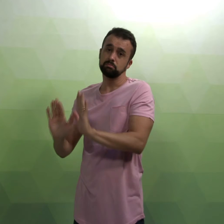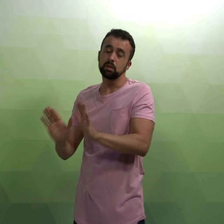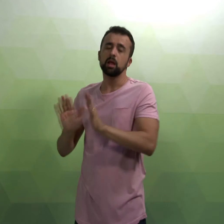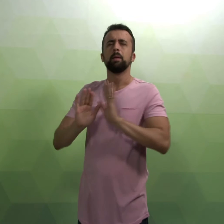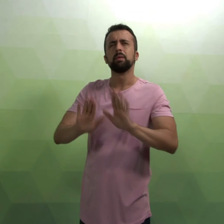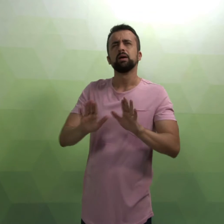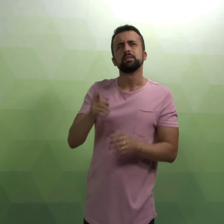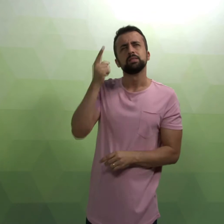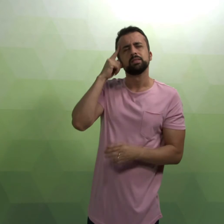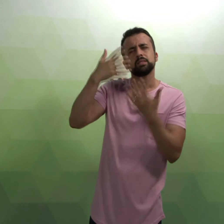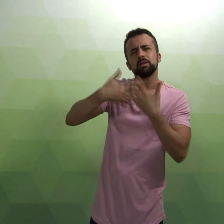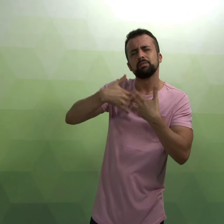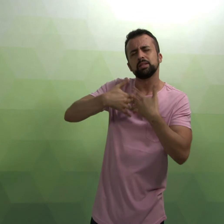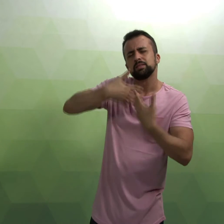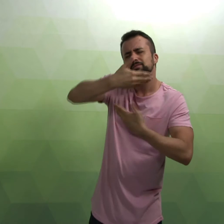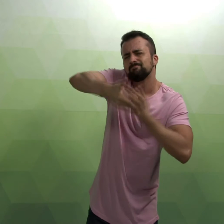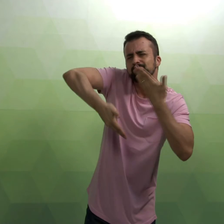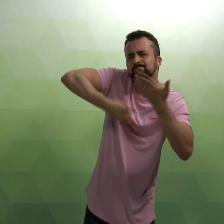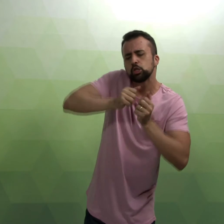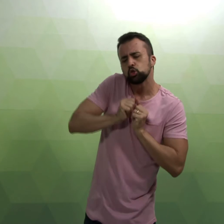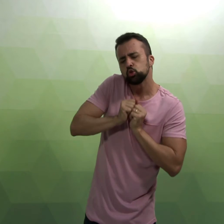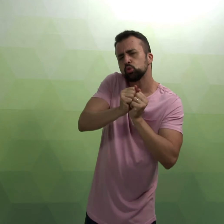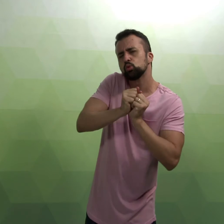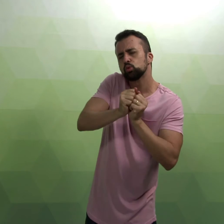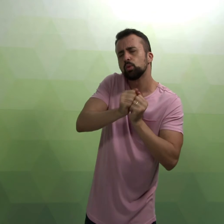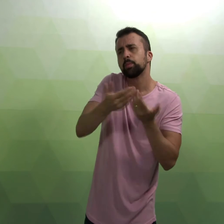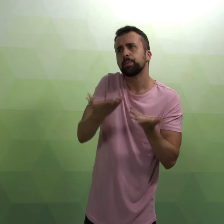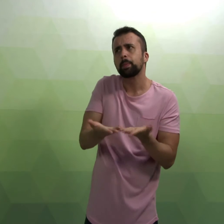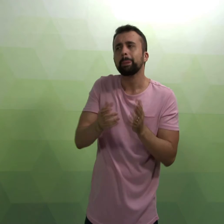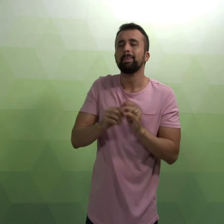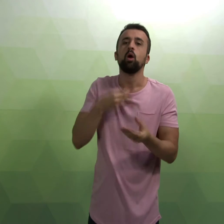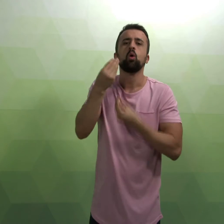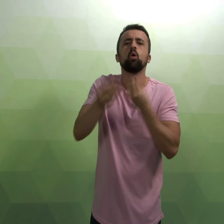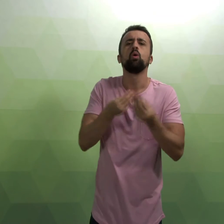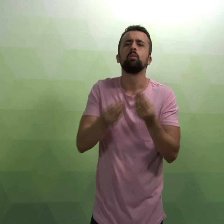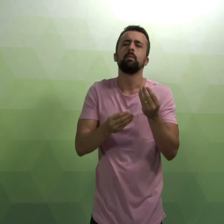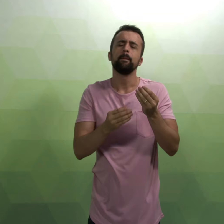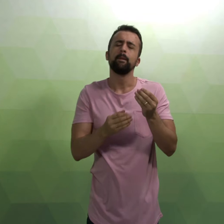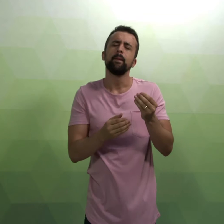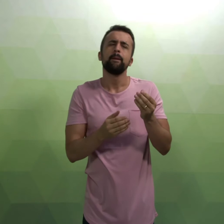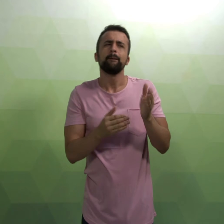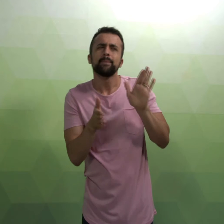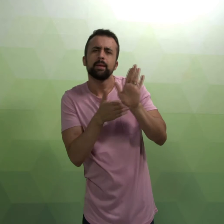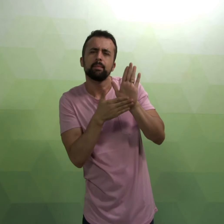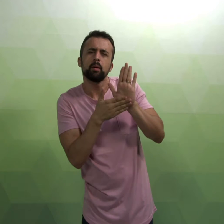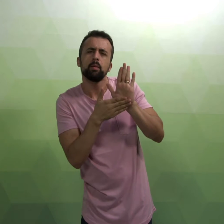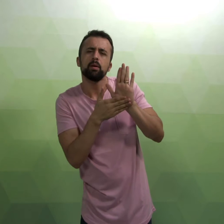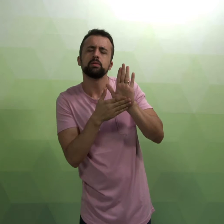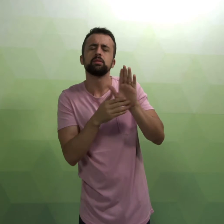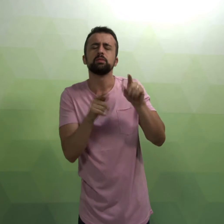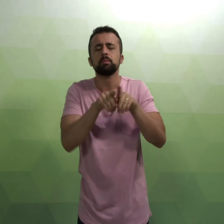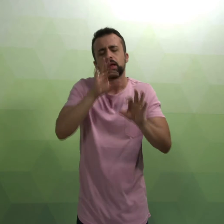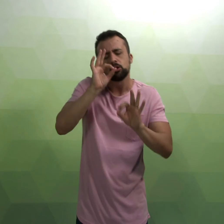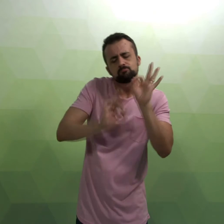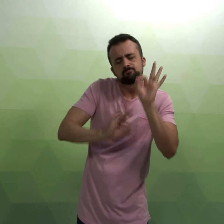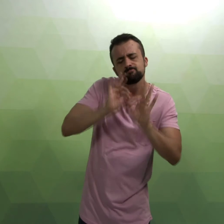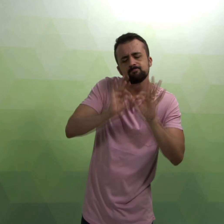são autoexplicativas. Mas queremos refletir juntamente com vocês no processo de